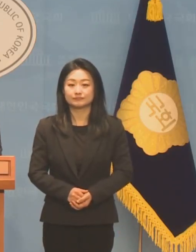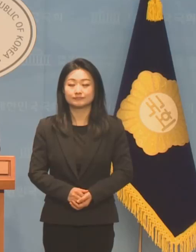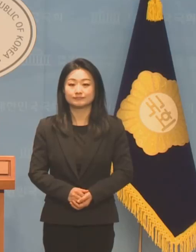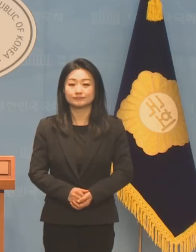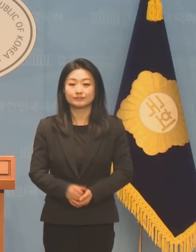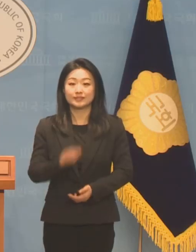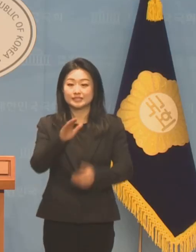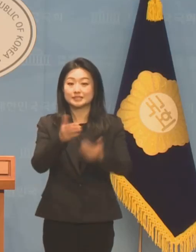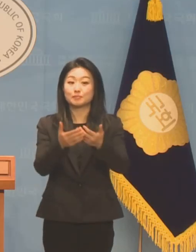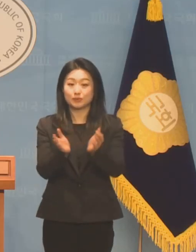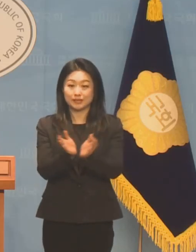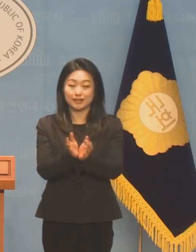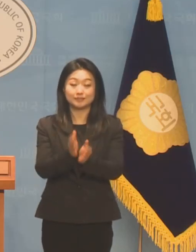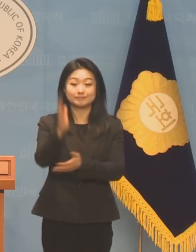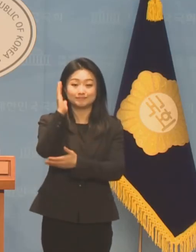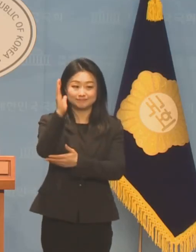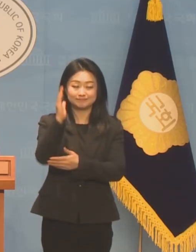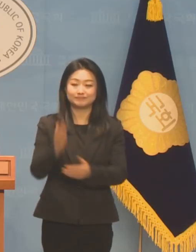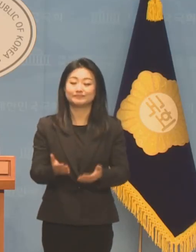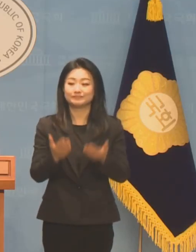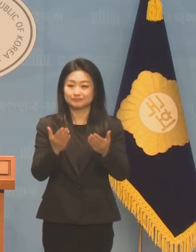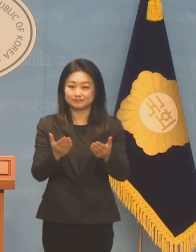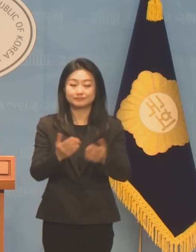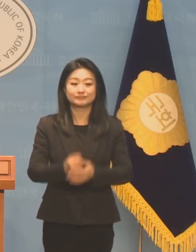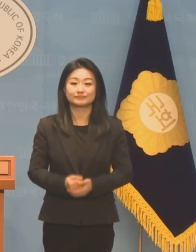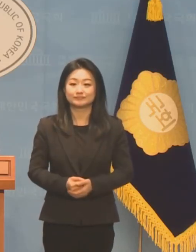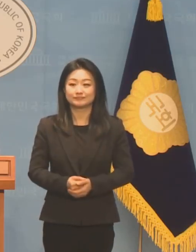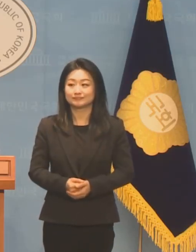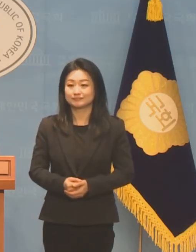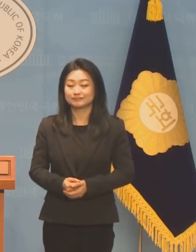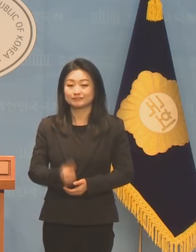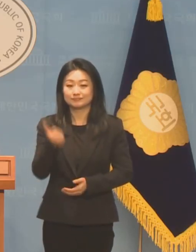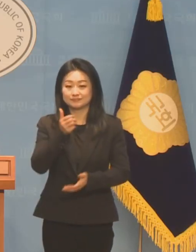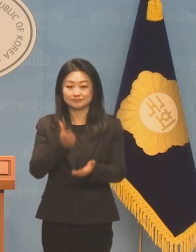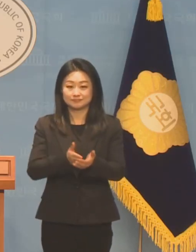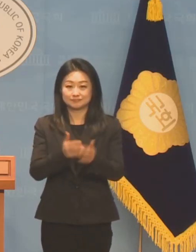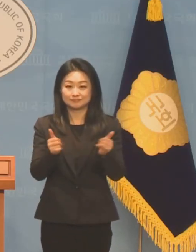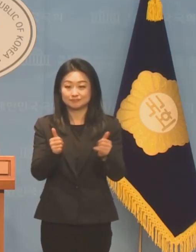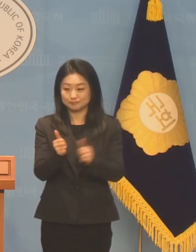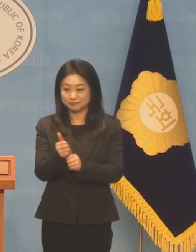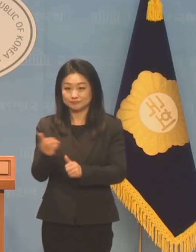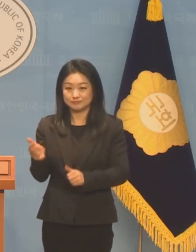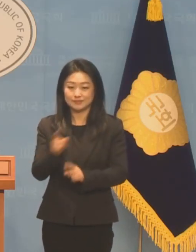네, 진보당 브리핑 시작하겠습니다. 부대변인 이미선입니다.